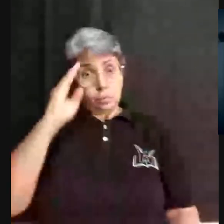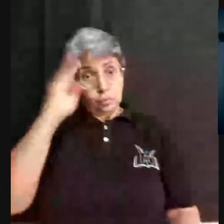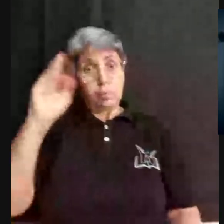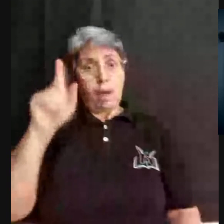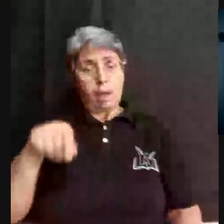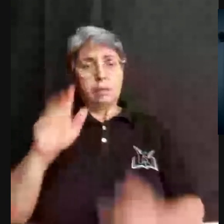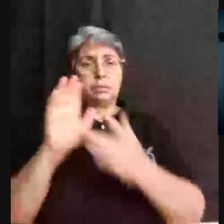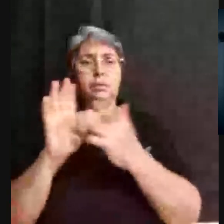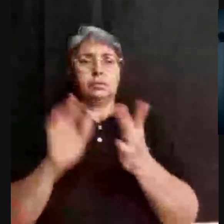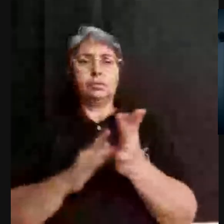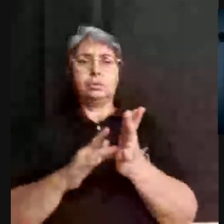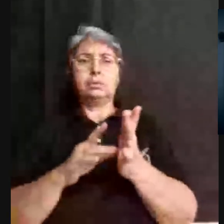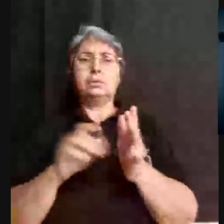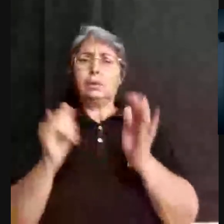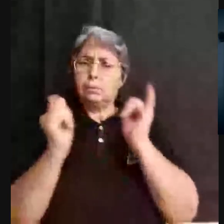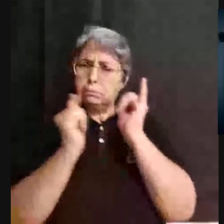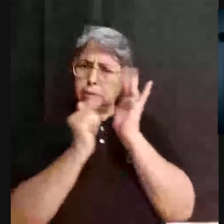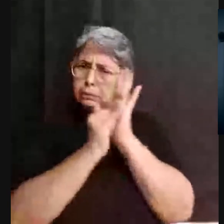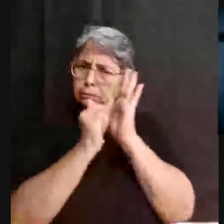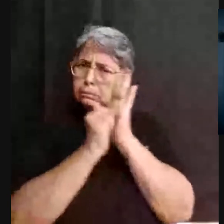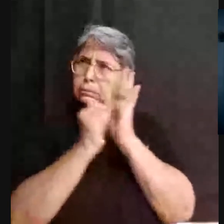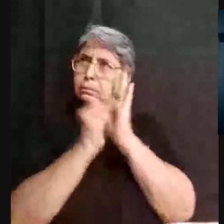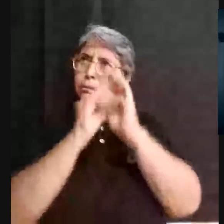Enfim, essa mensagem foi rejeitada.